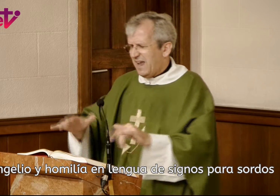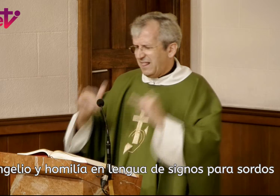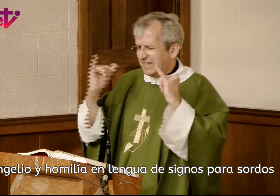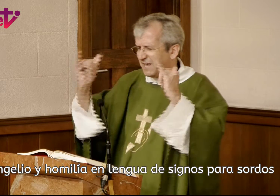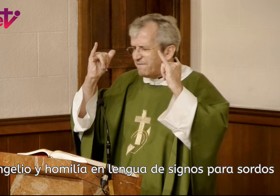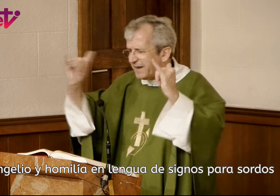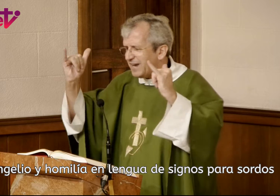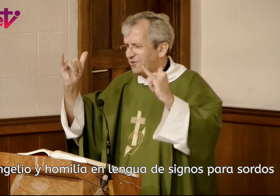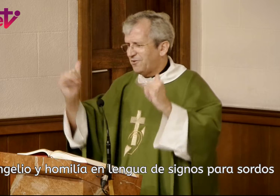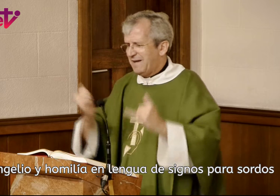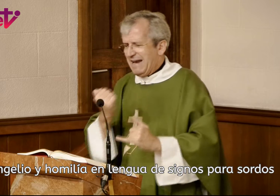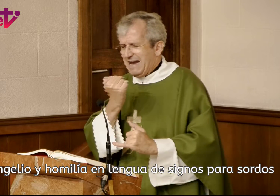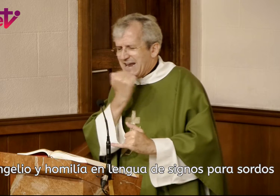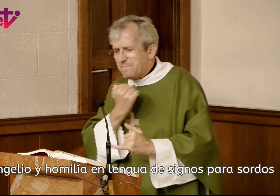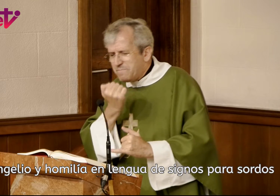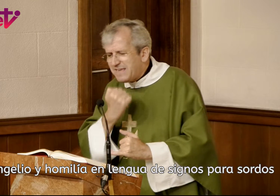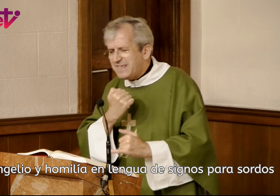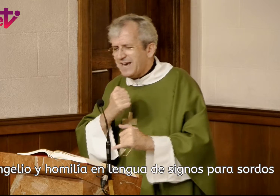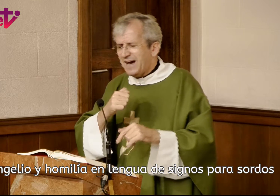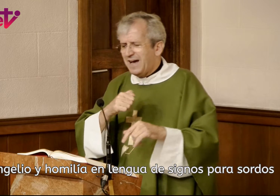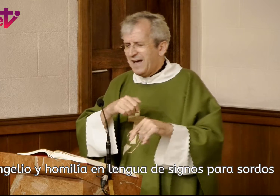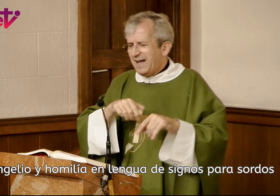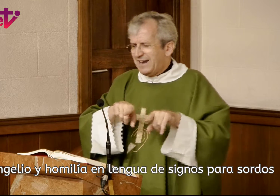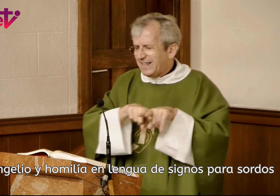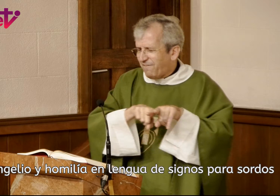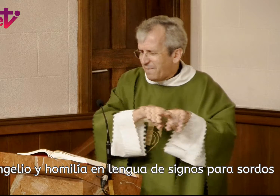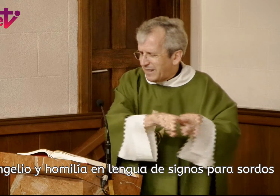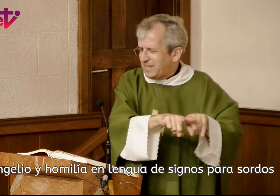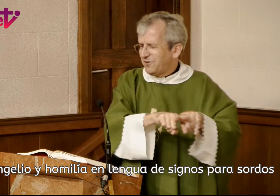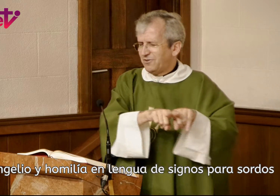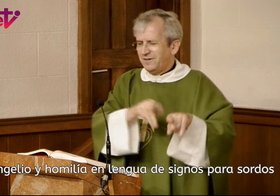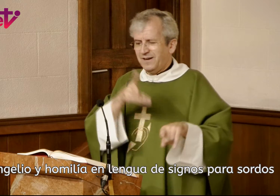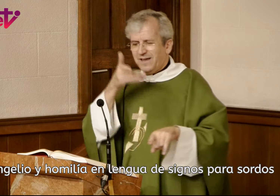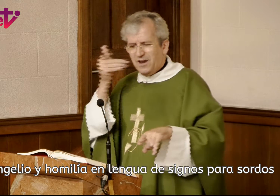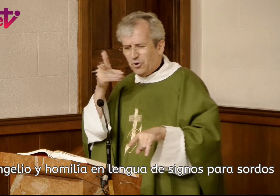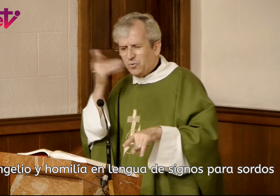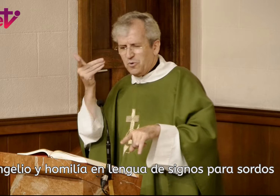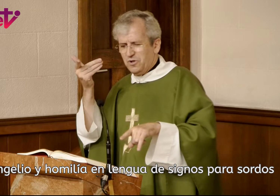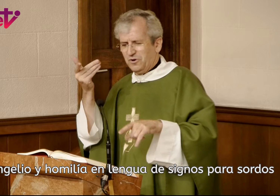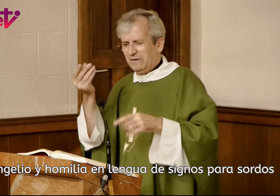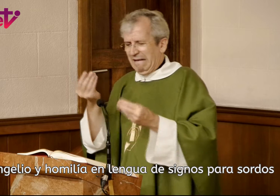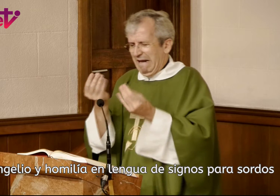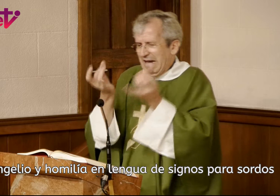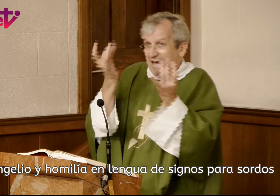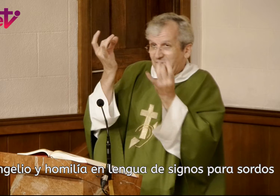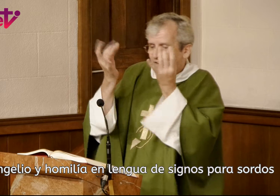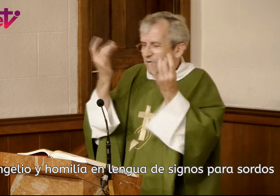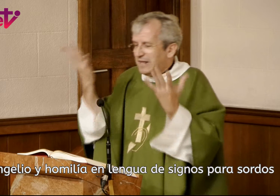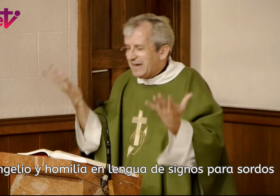el desenfreno, la envidia, la difamación, el orgullo, la